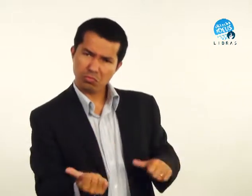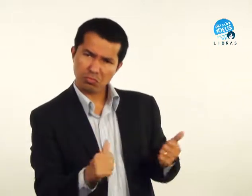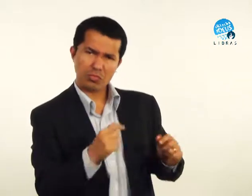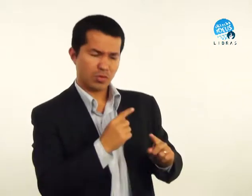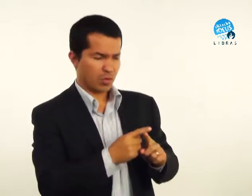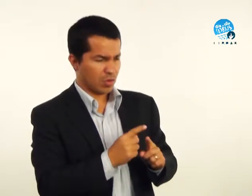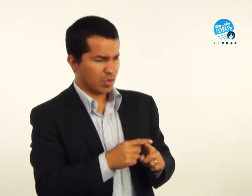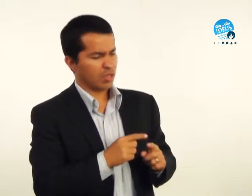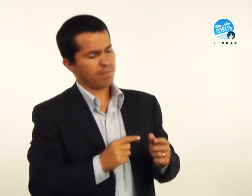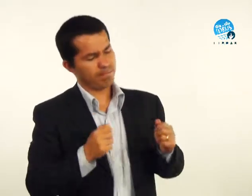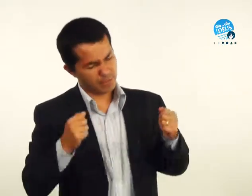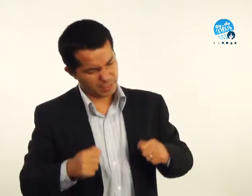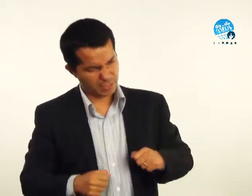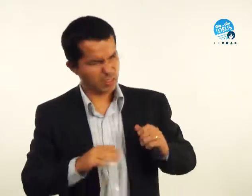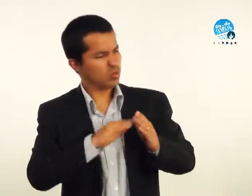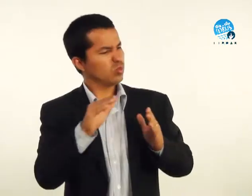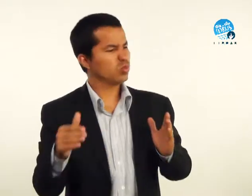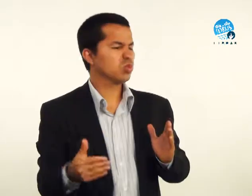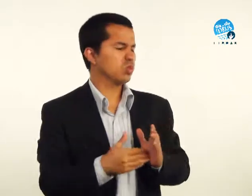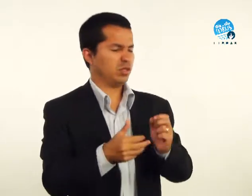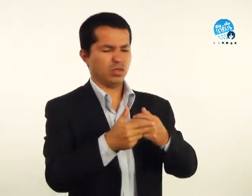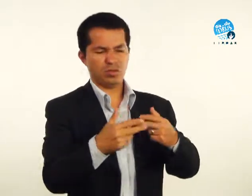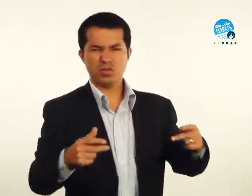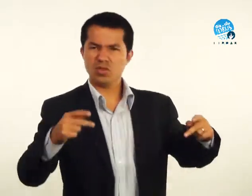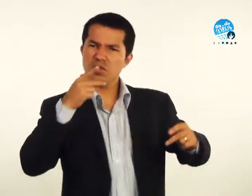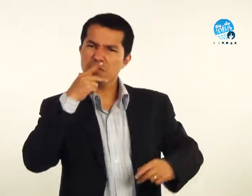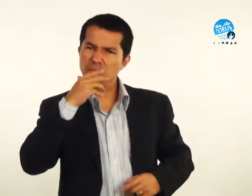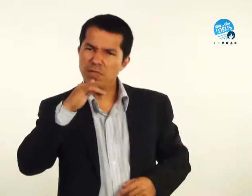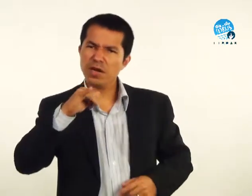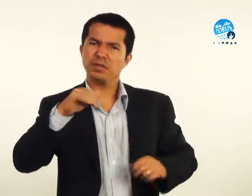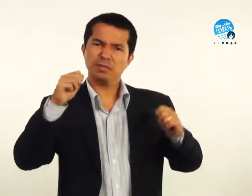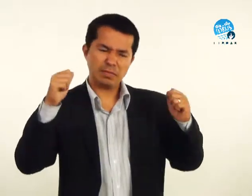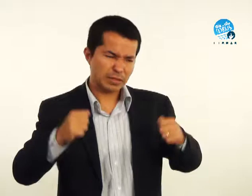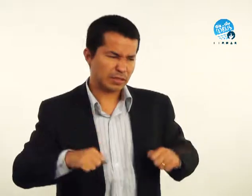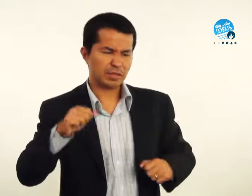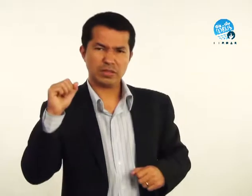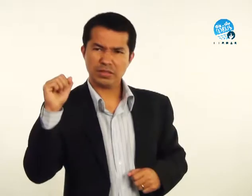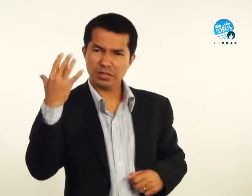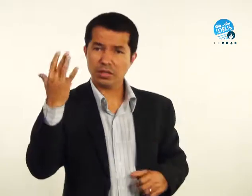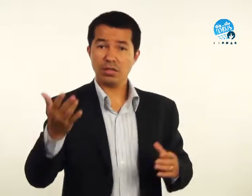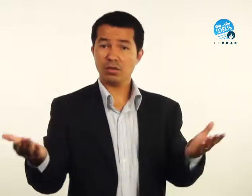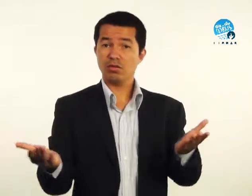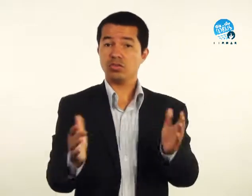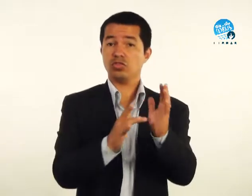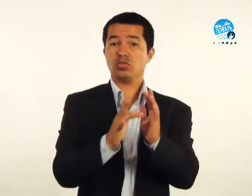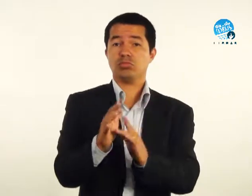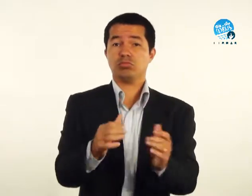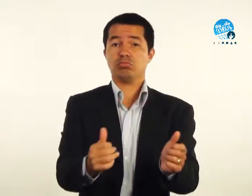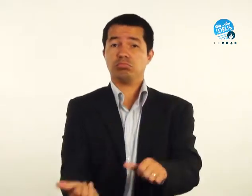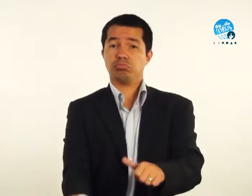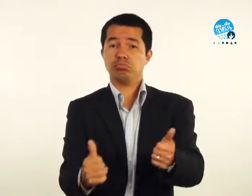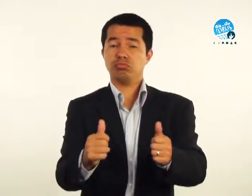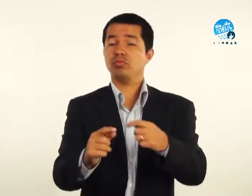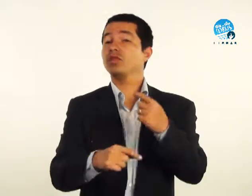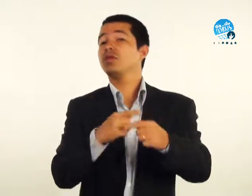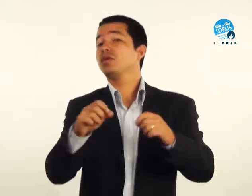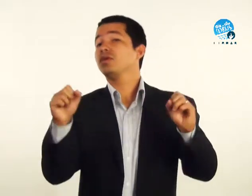convém que se cumpram todas as coisas preditas pelo Pai. E assim ele foi batizado por João Batista. E